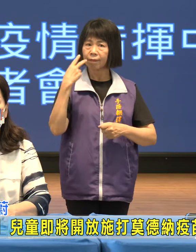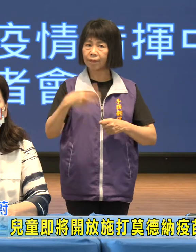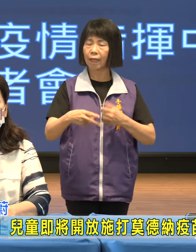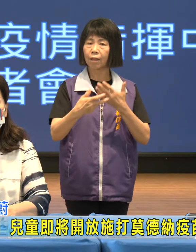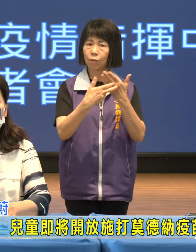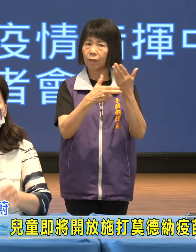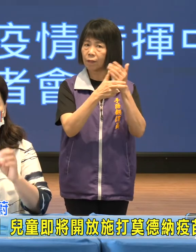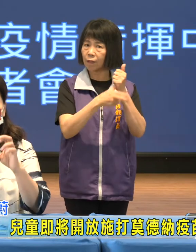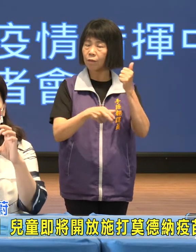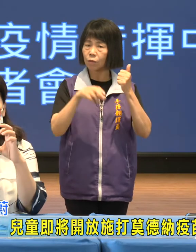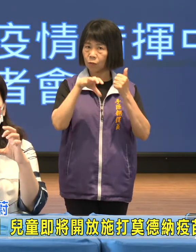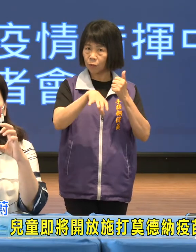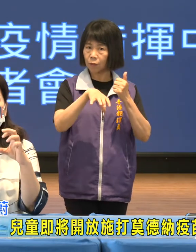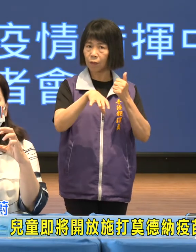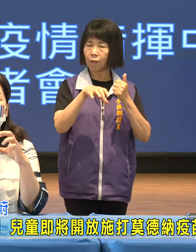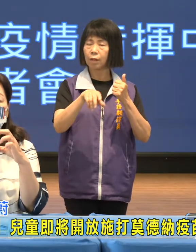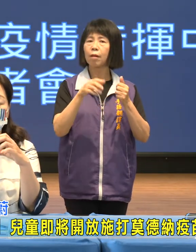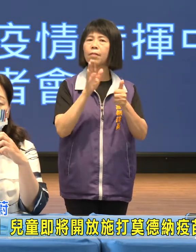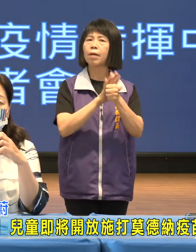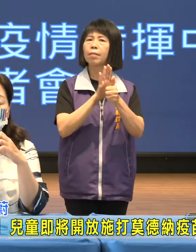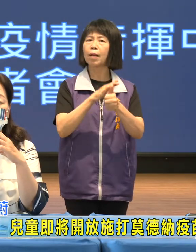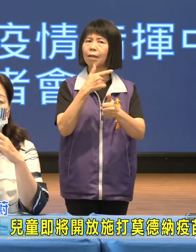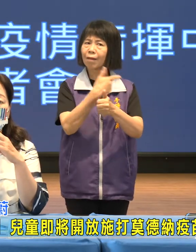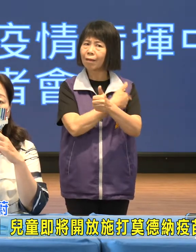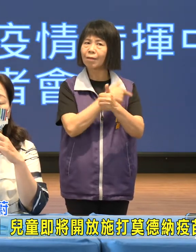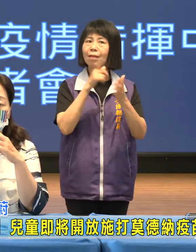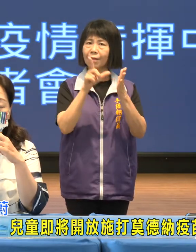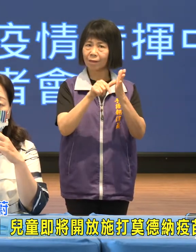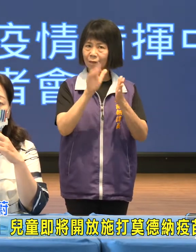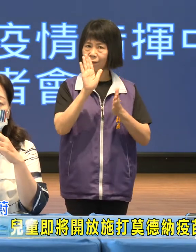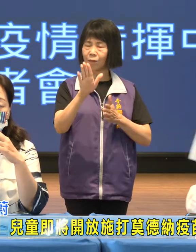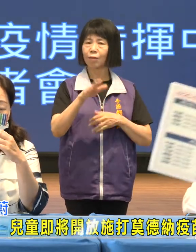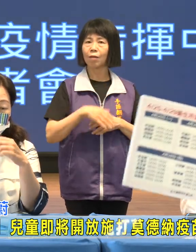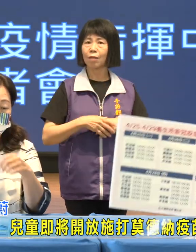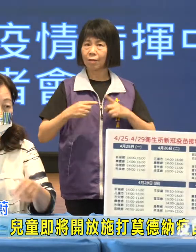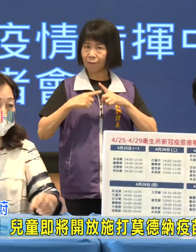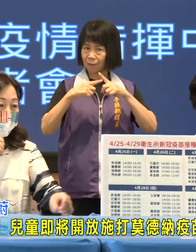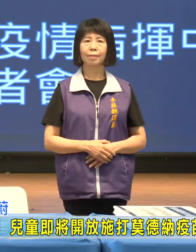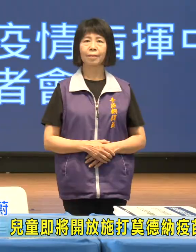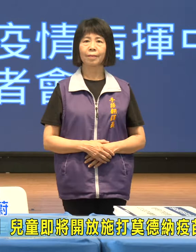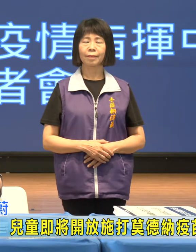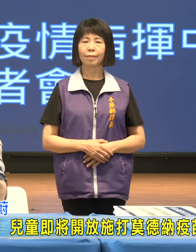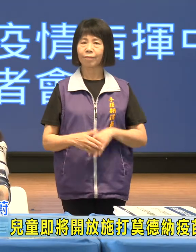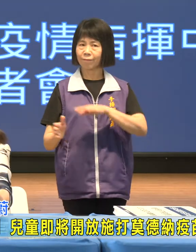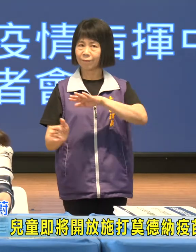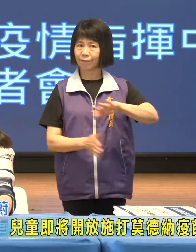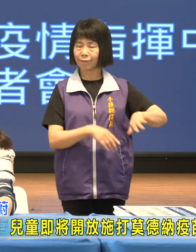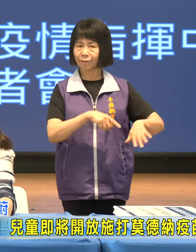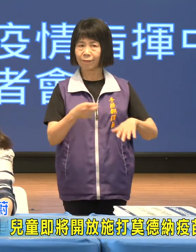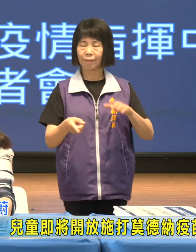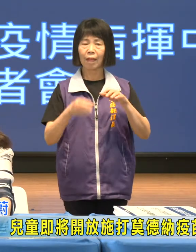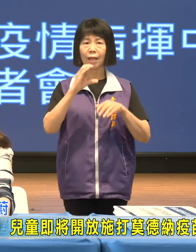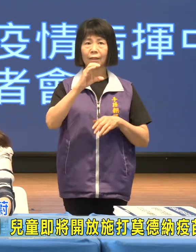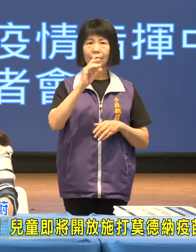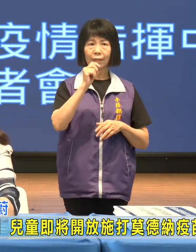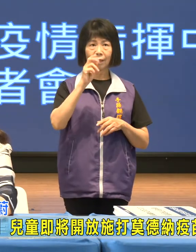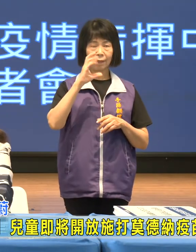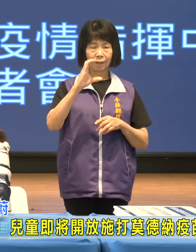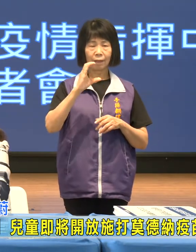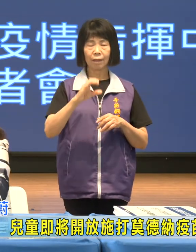所有为大家服务施打疫苗的时间，随到随打。另外 CDC 有告诉大